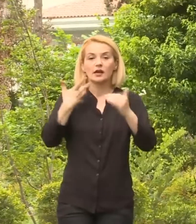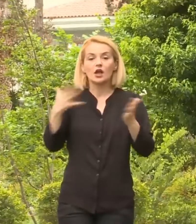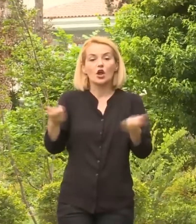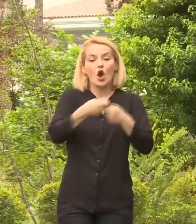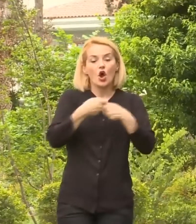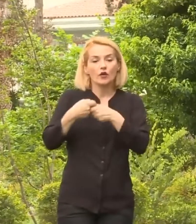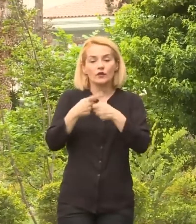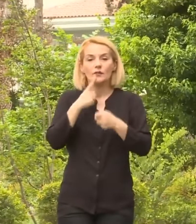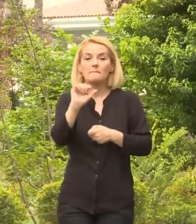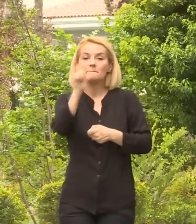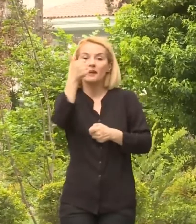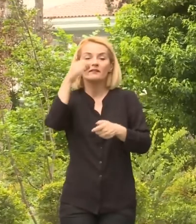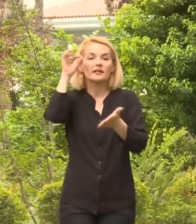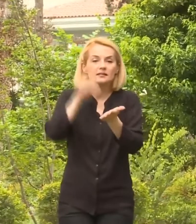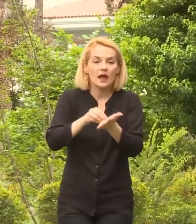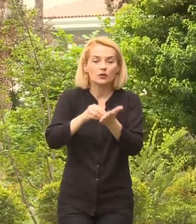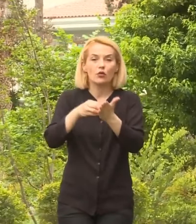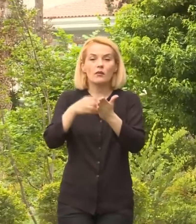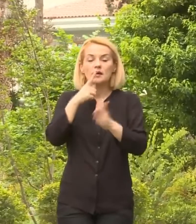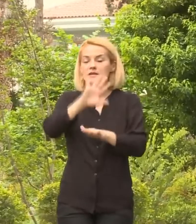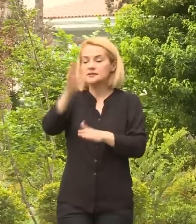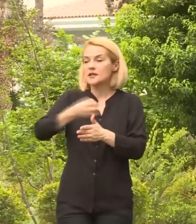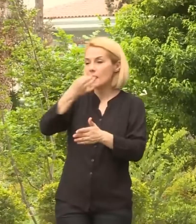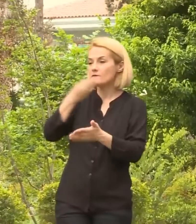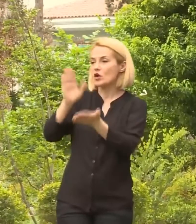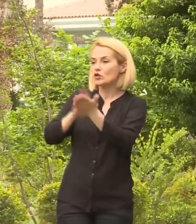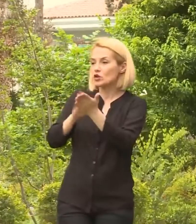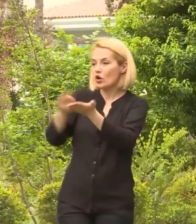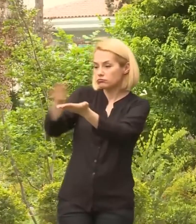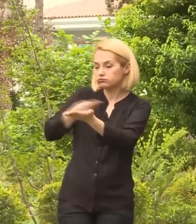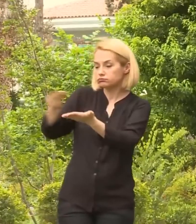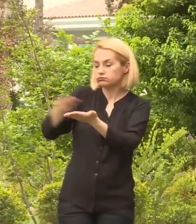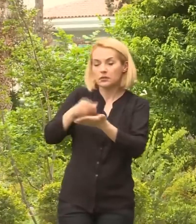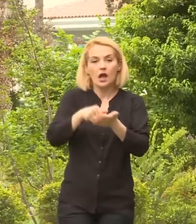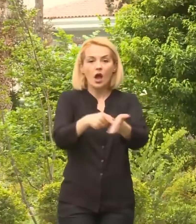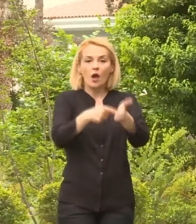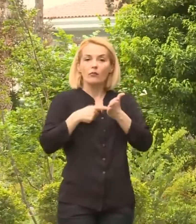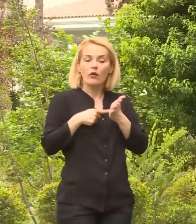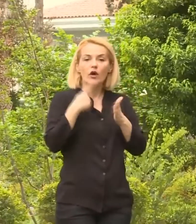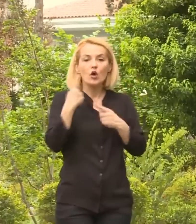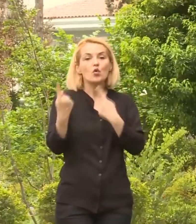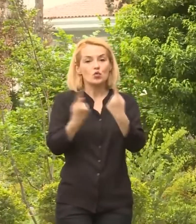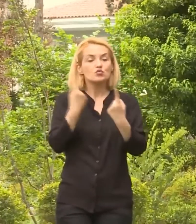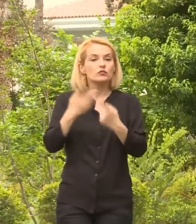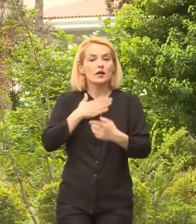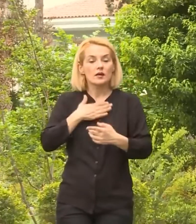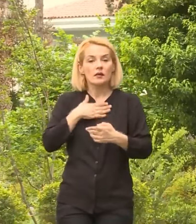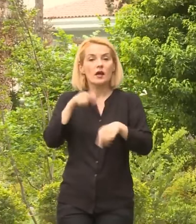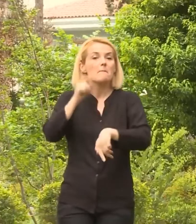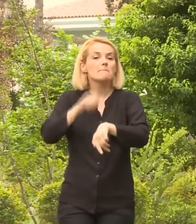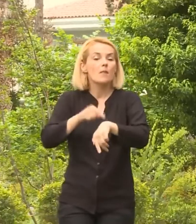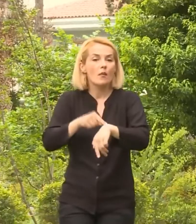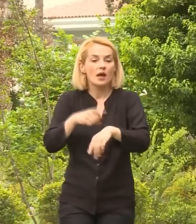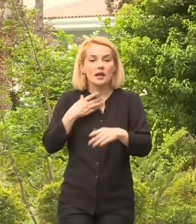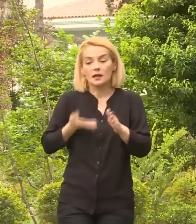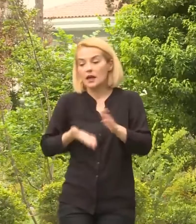во првиот соодветен термин, иако сите податоци и аргументи укажуваат дека се создадени услови и сега е вистински момент